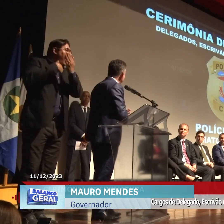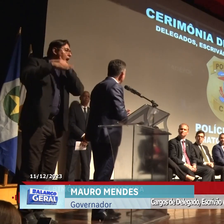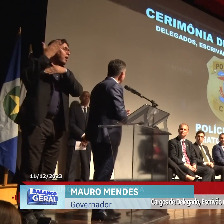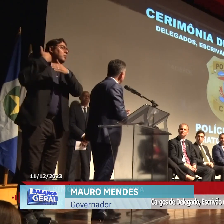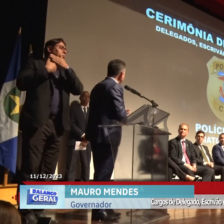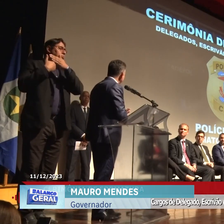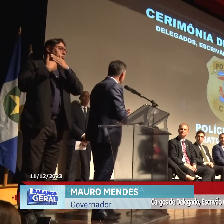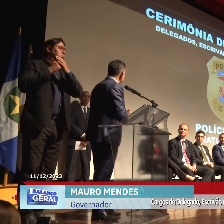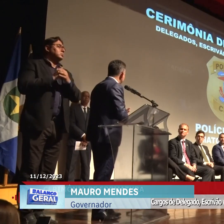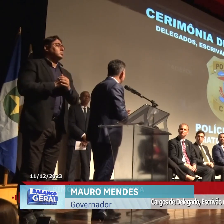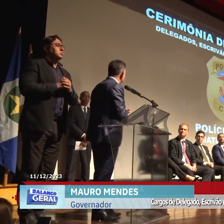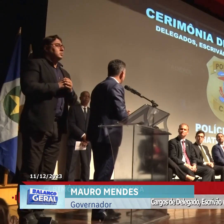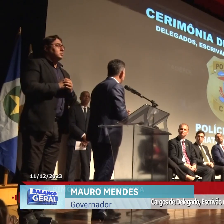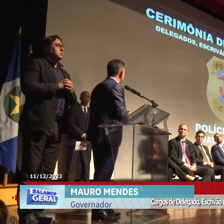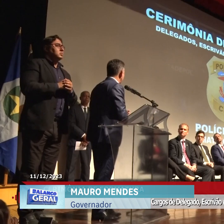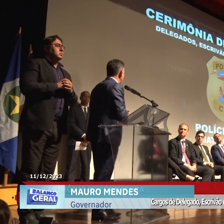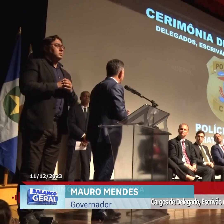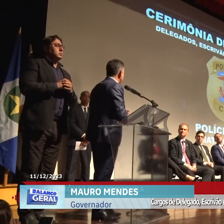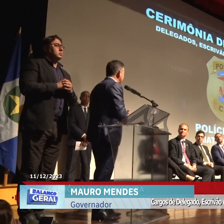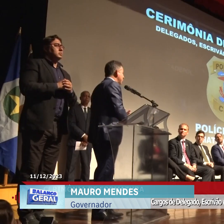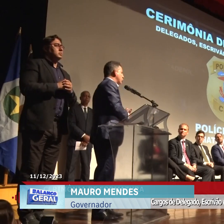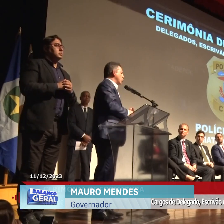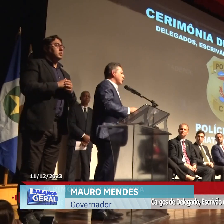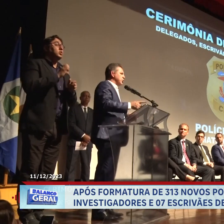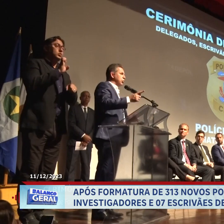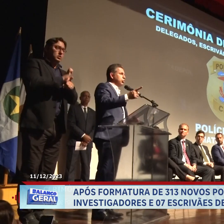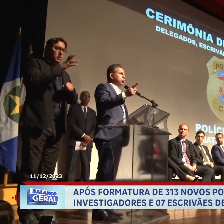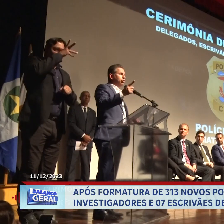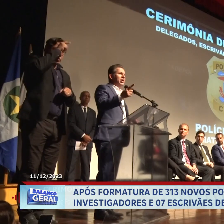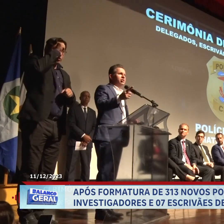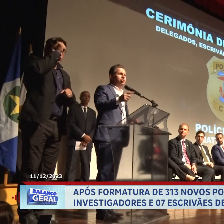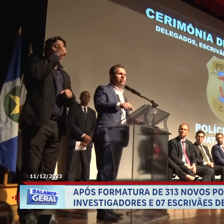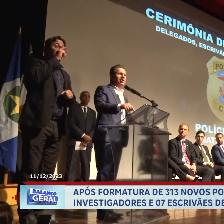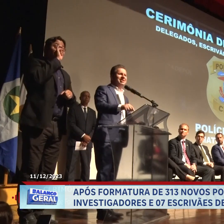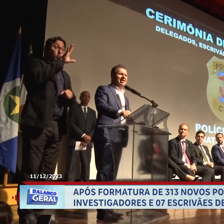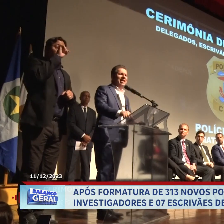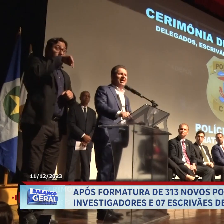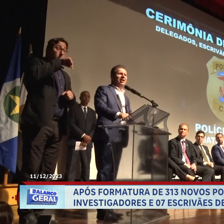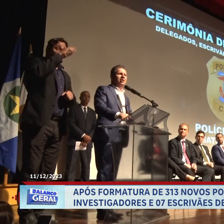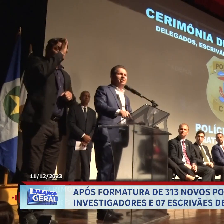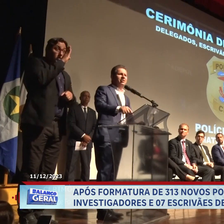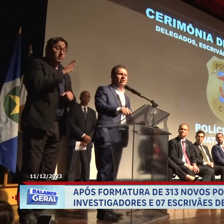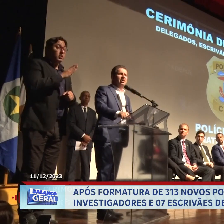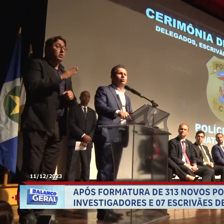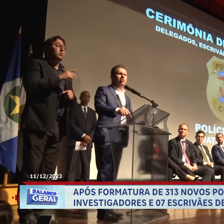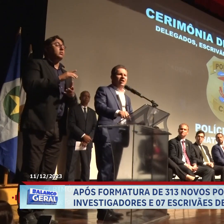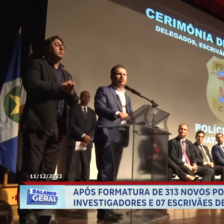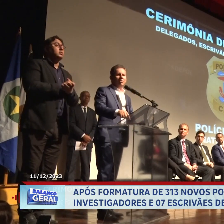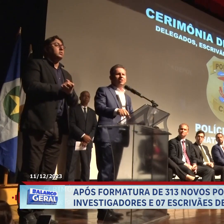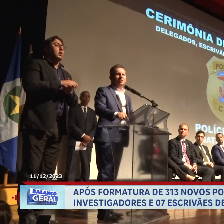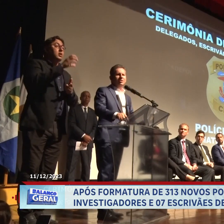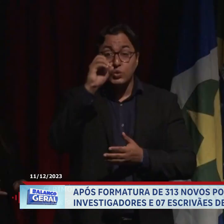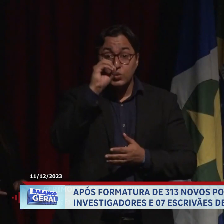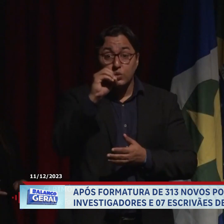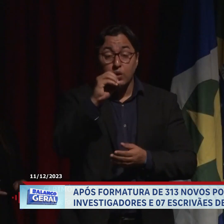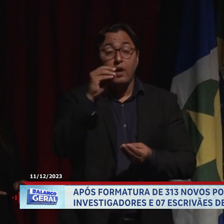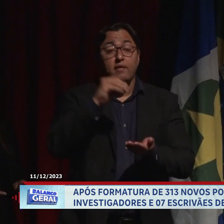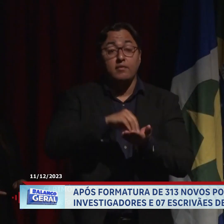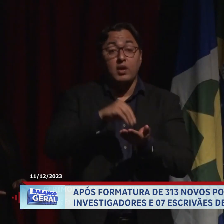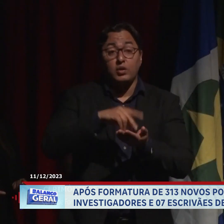uma vez se fez nesse Mato Grosso estado de Mato Grosso é o único do Brasil que vai zerar está zerando o d